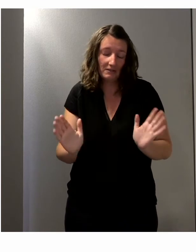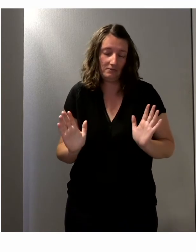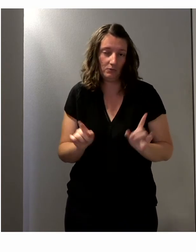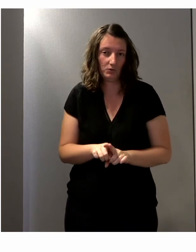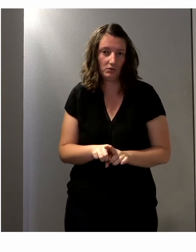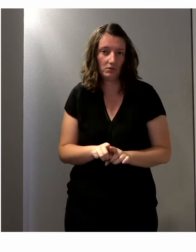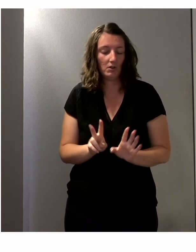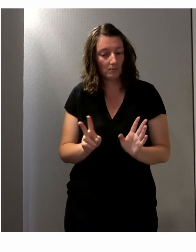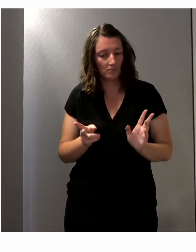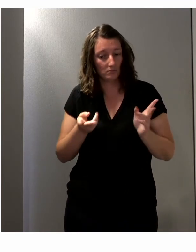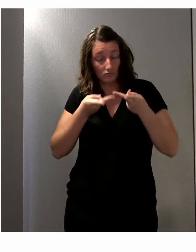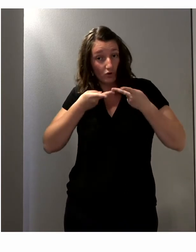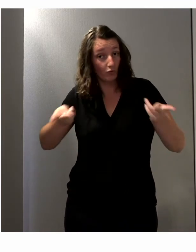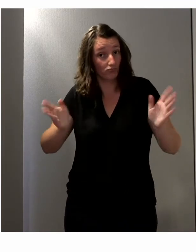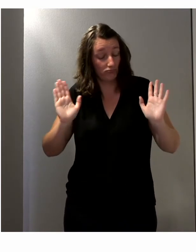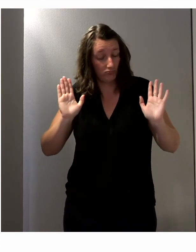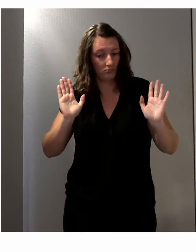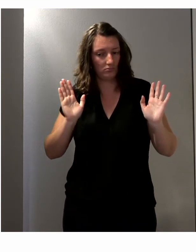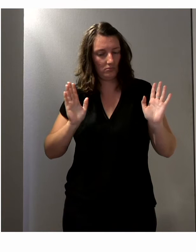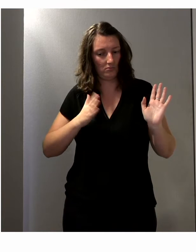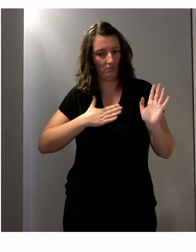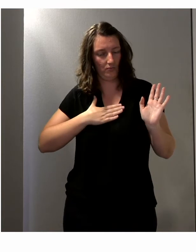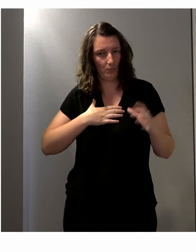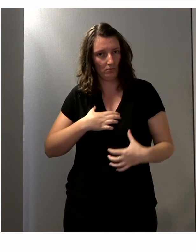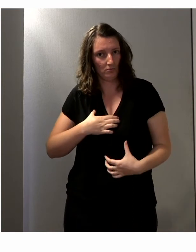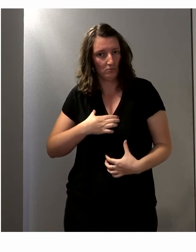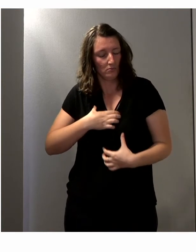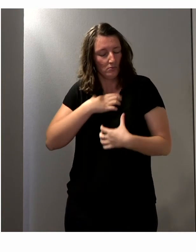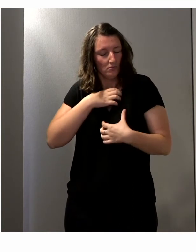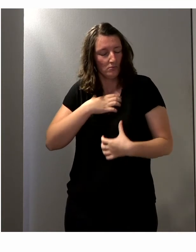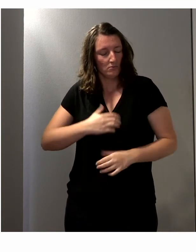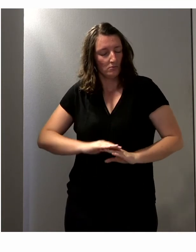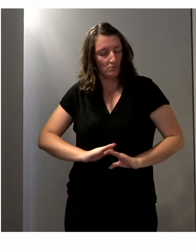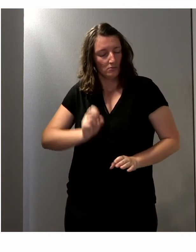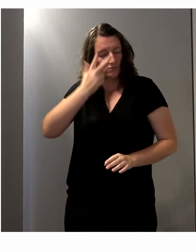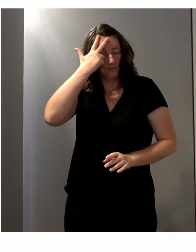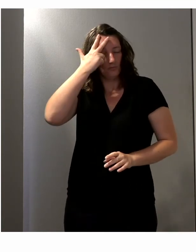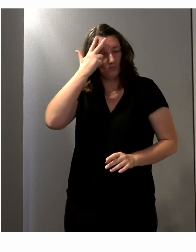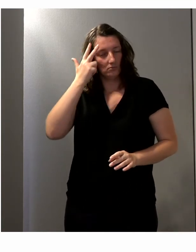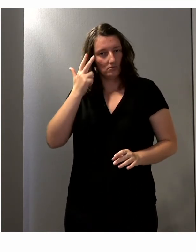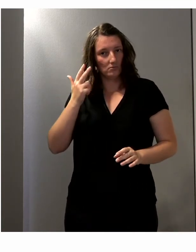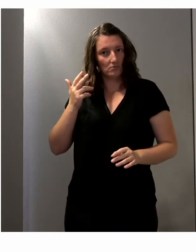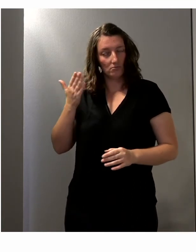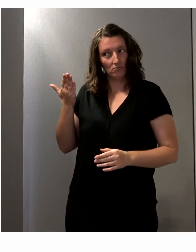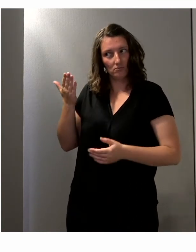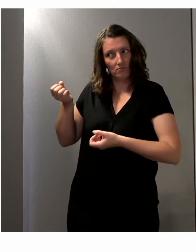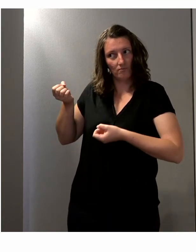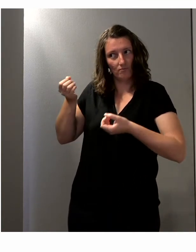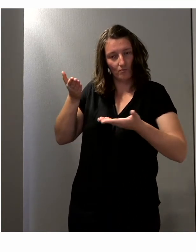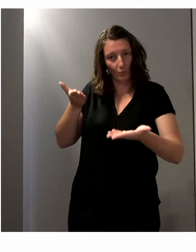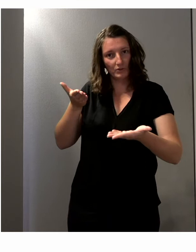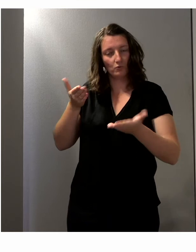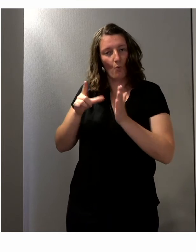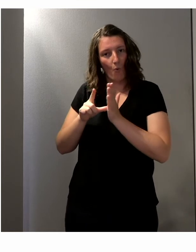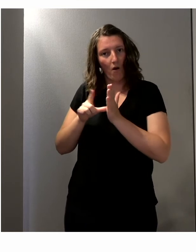que j'ai été très choqué de voir les conditions dans lesquelles la proposition de déconjugalisation a été